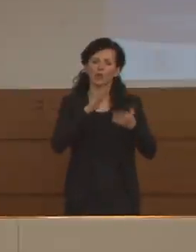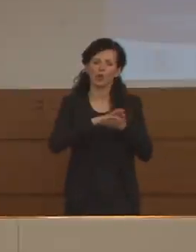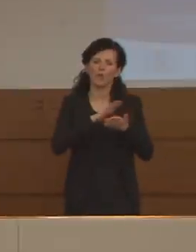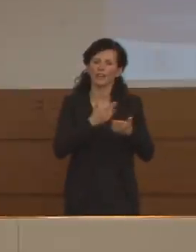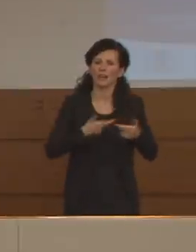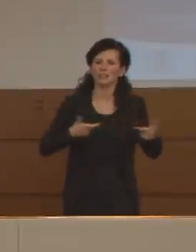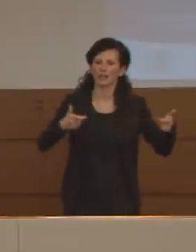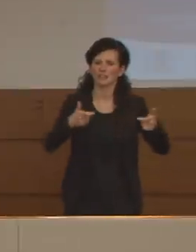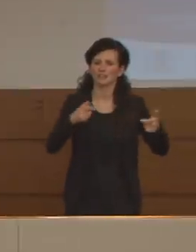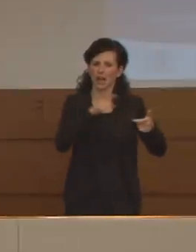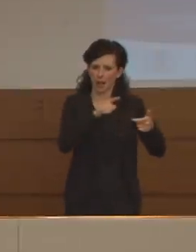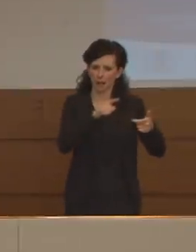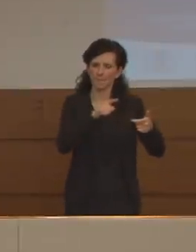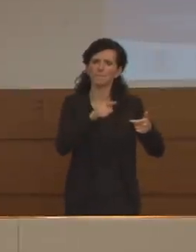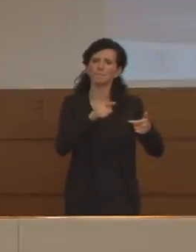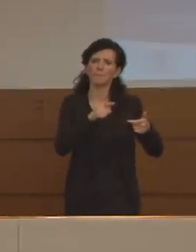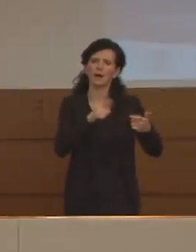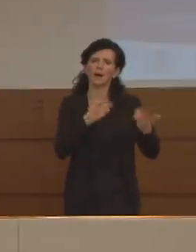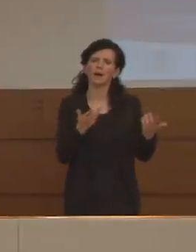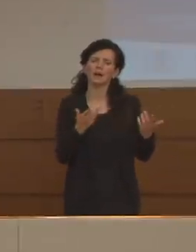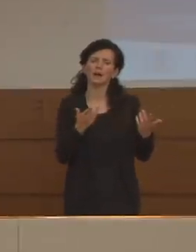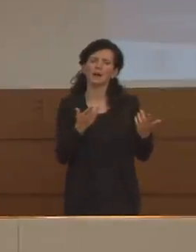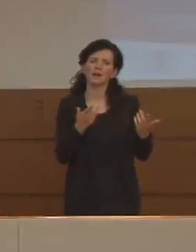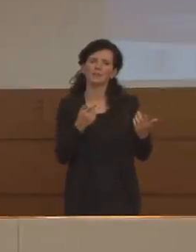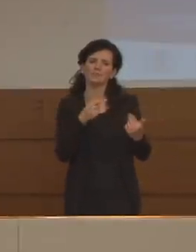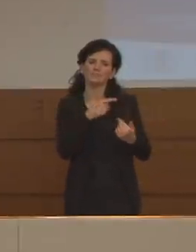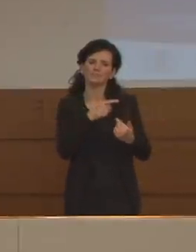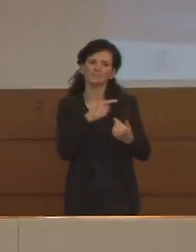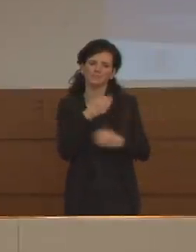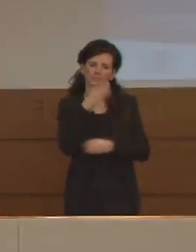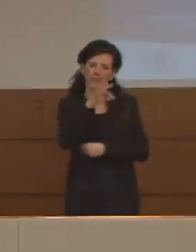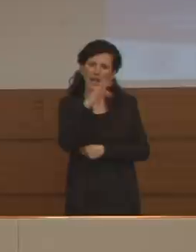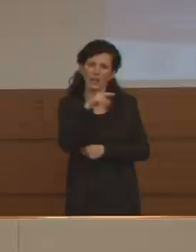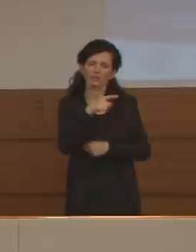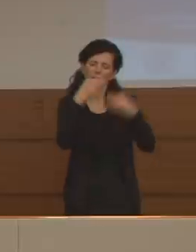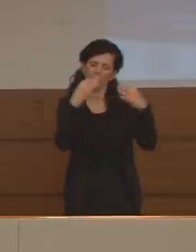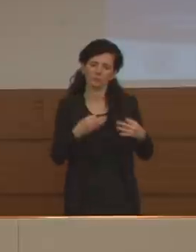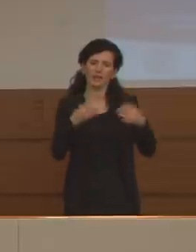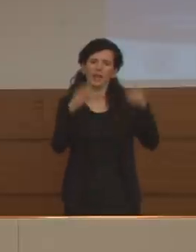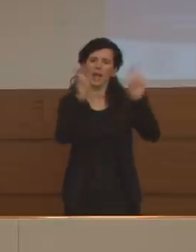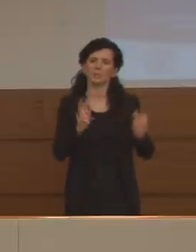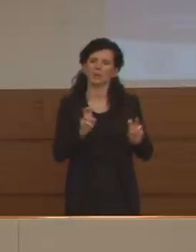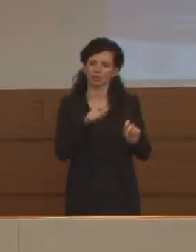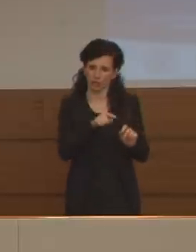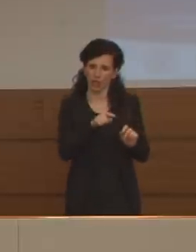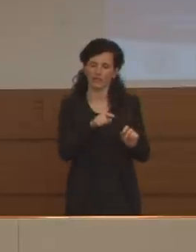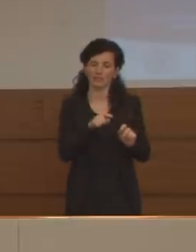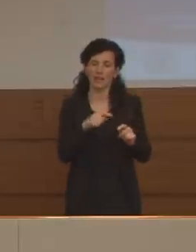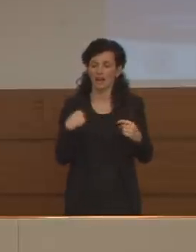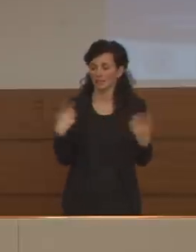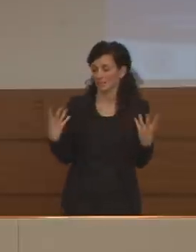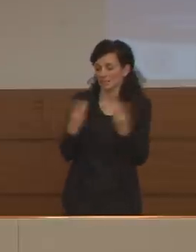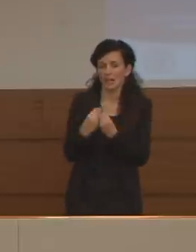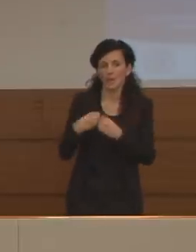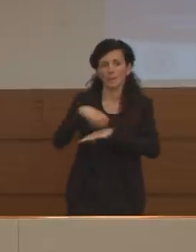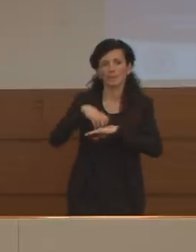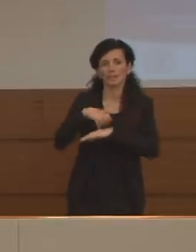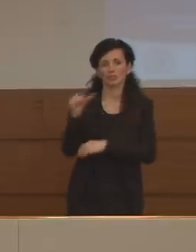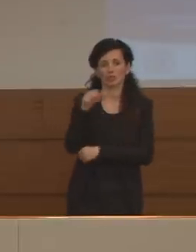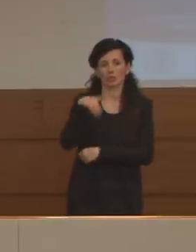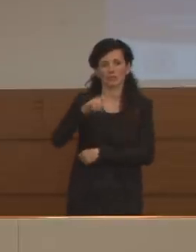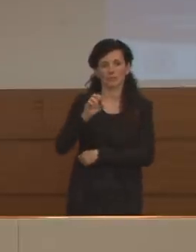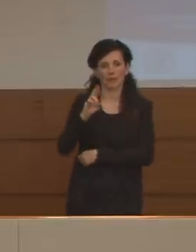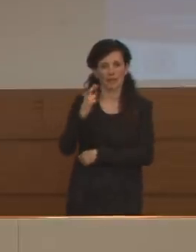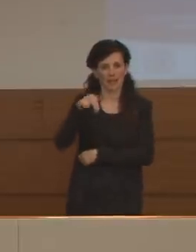dopo la dichiarazione stato emergenza quando sono stato ad accompagnare il ministro speranza nella riunione